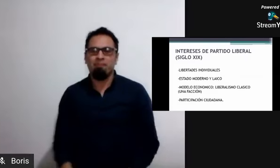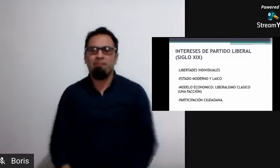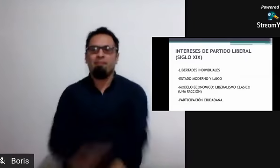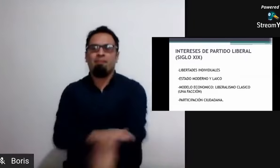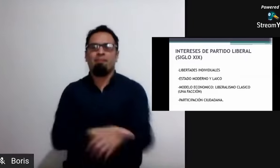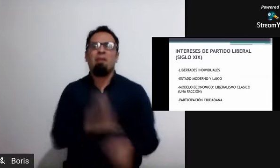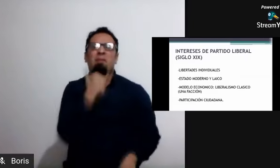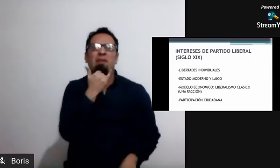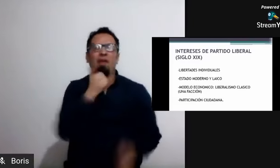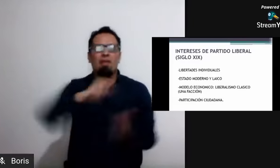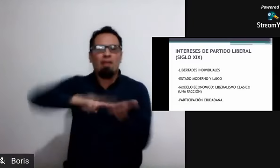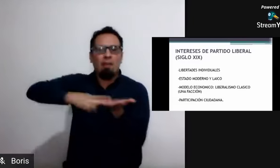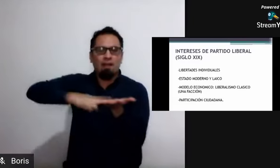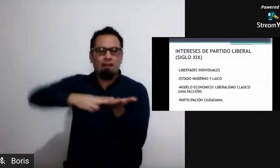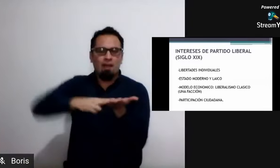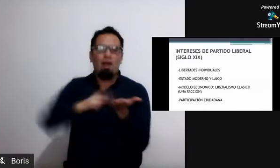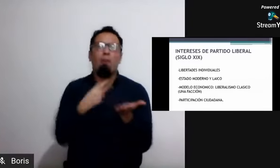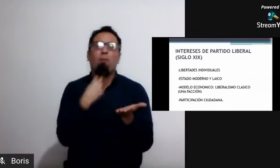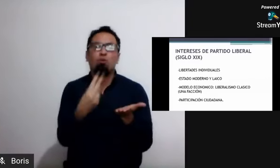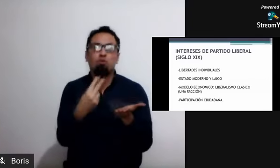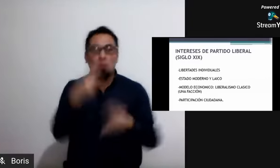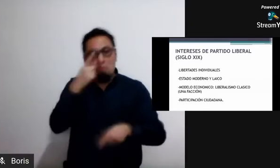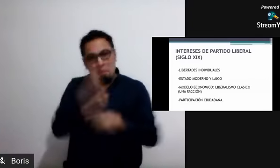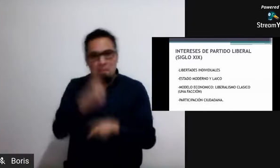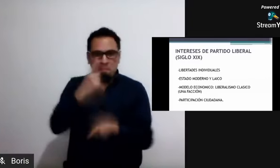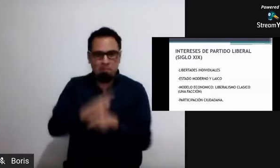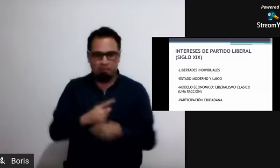son quienes no están de acuerdo con eso.